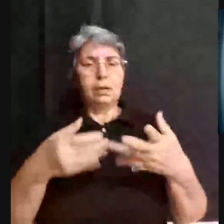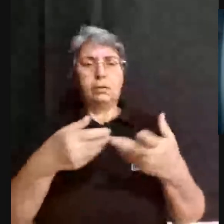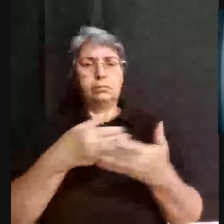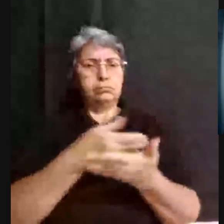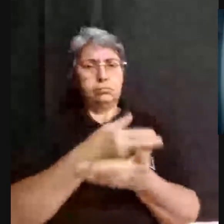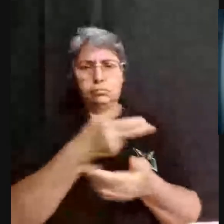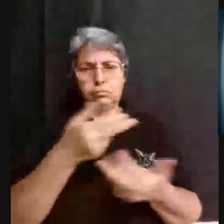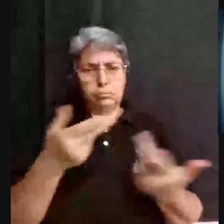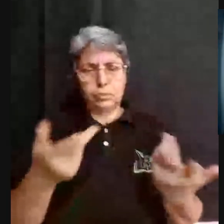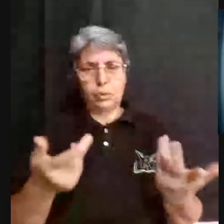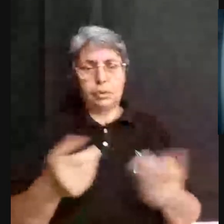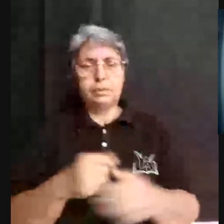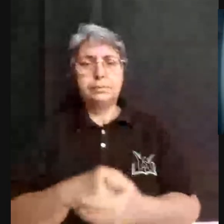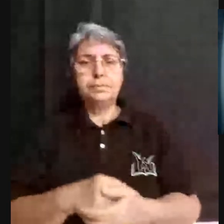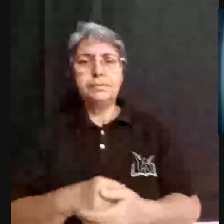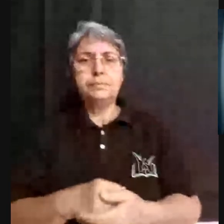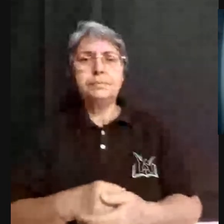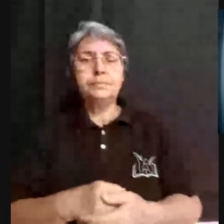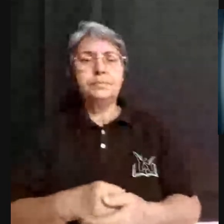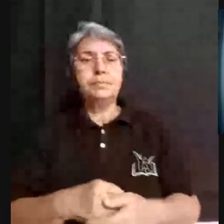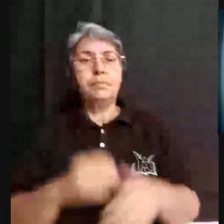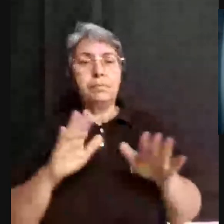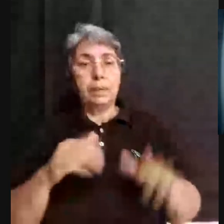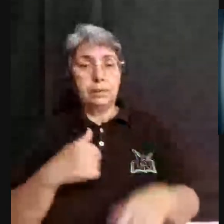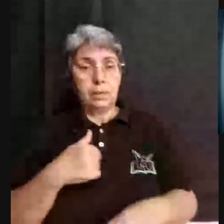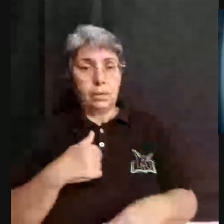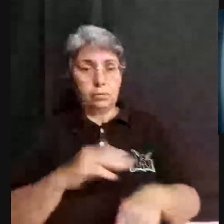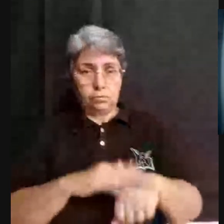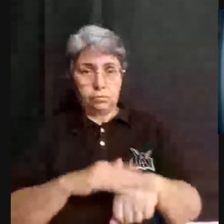teológicos, mas aqui eu vou apenas passar adiante